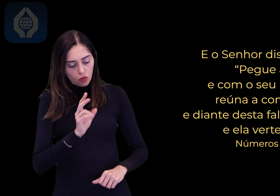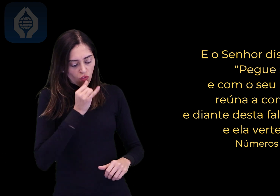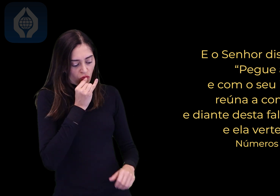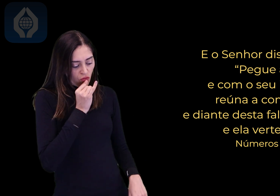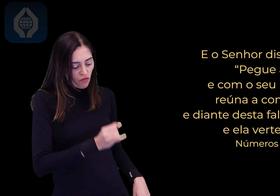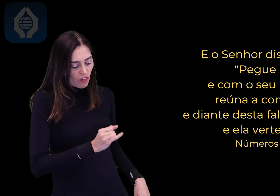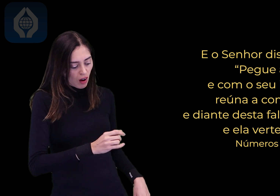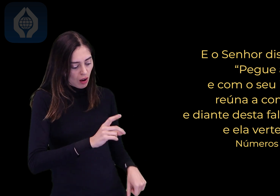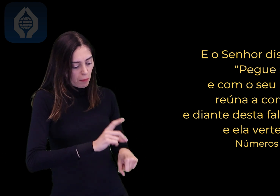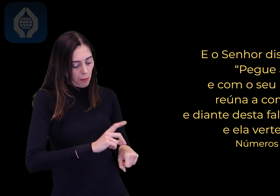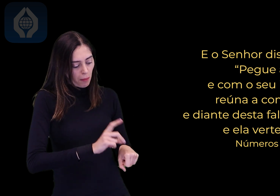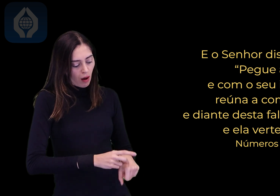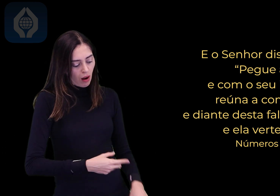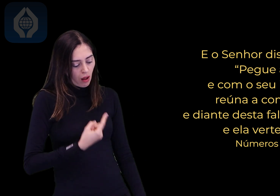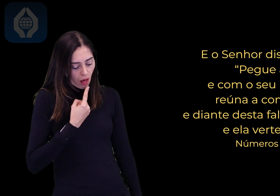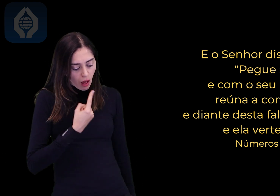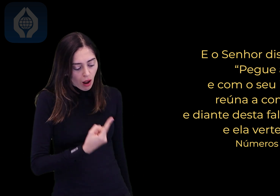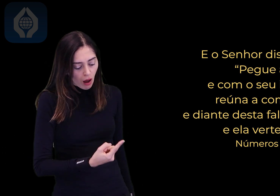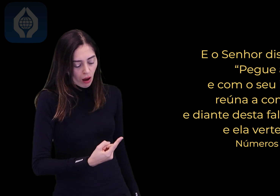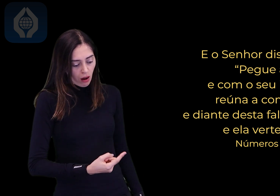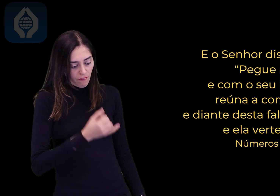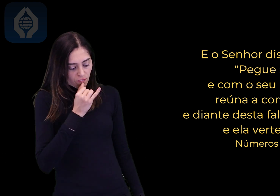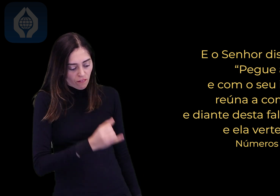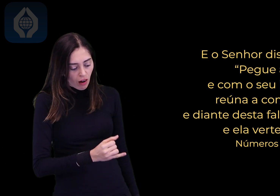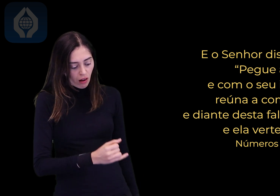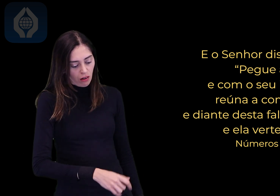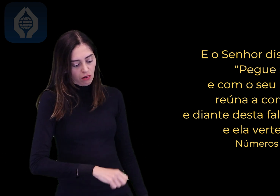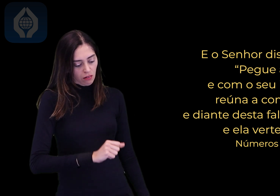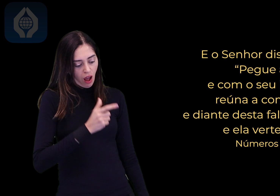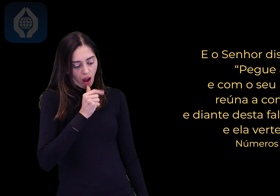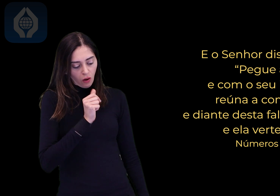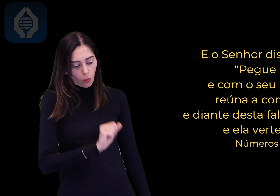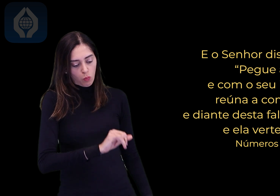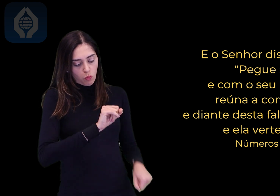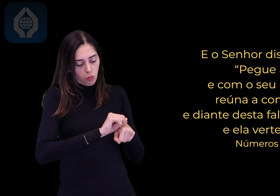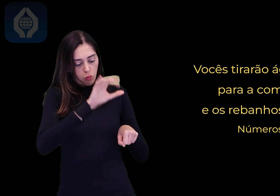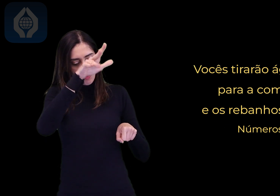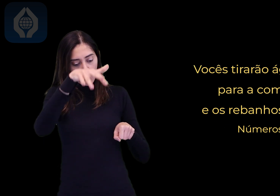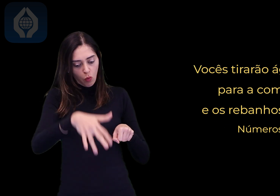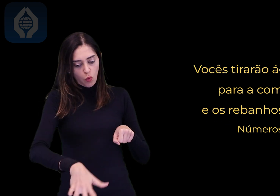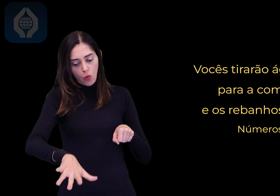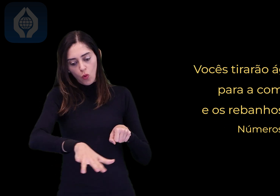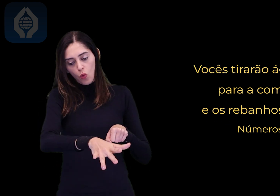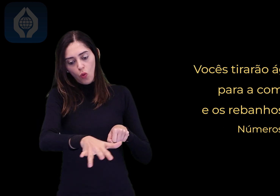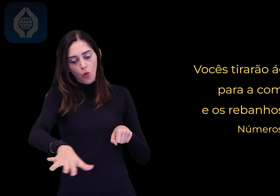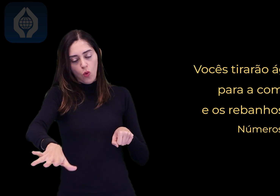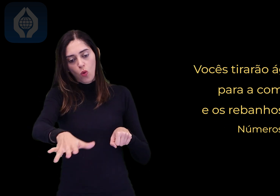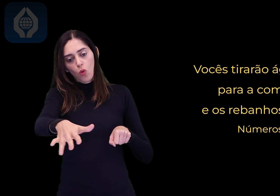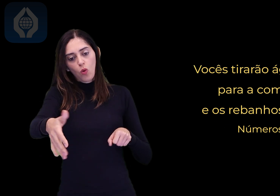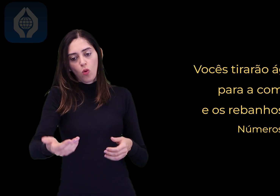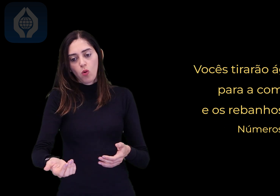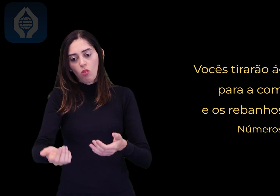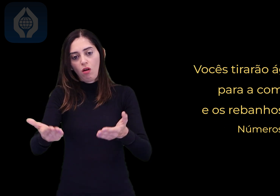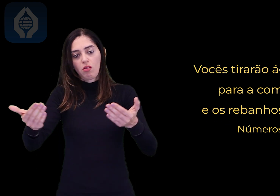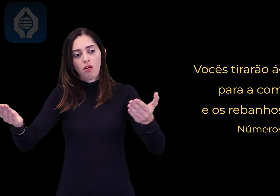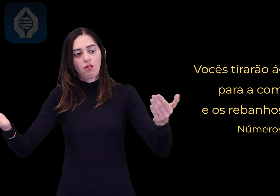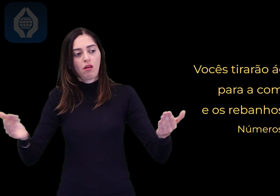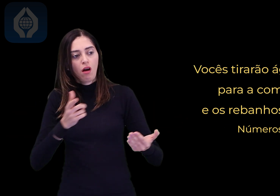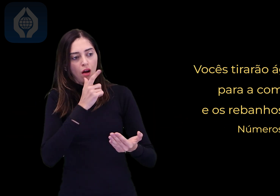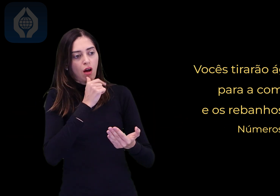diante desta, fale àquela rocha e ela verterá água. Vocês tirarão água da rocha para a comunidade e os